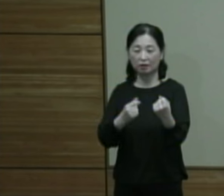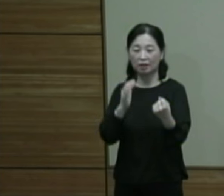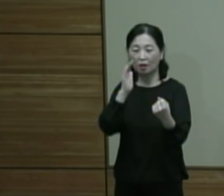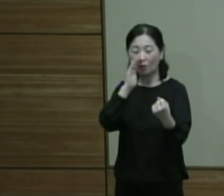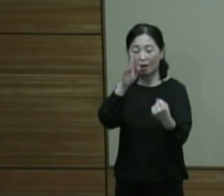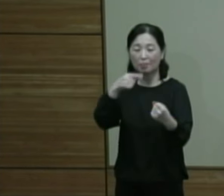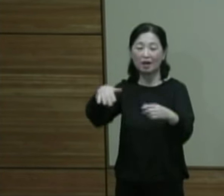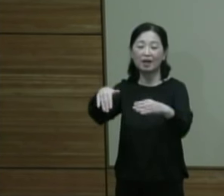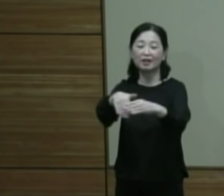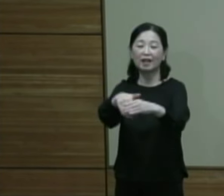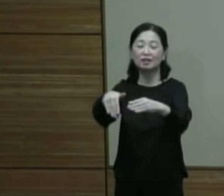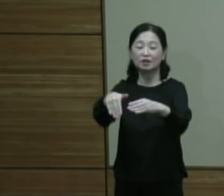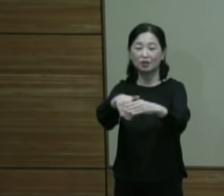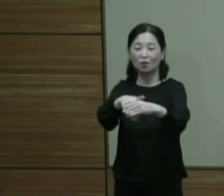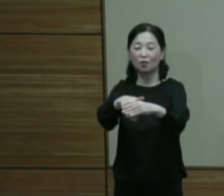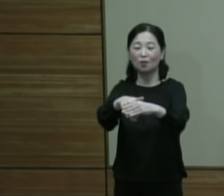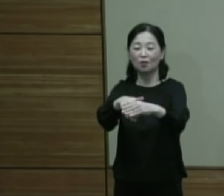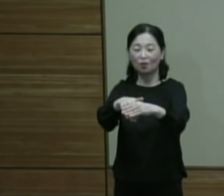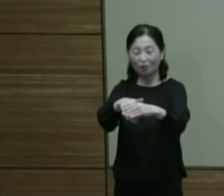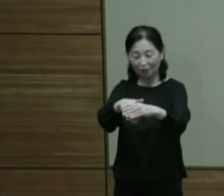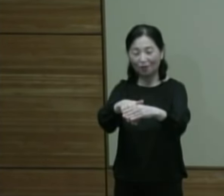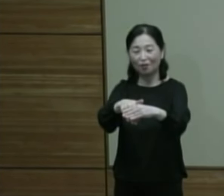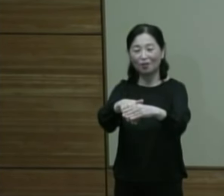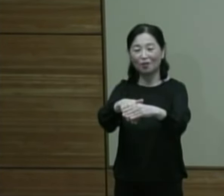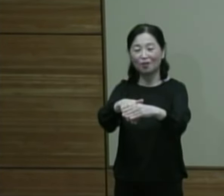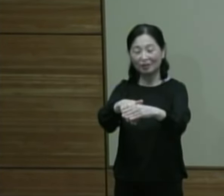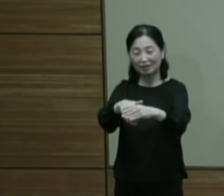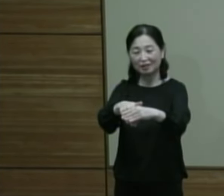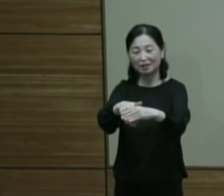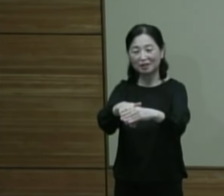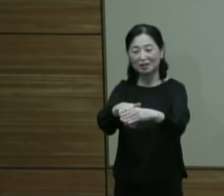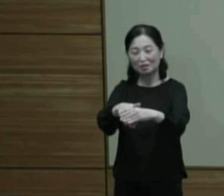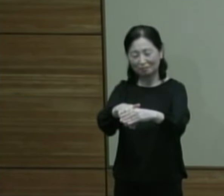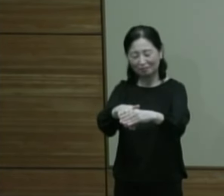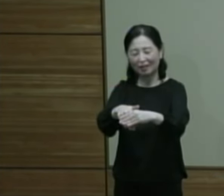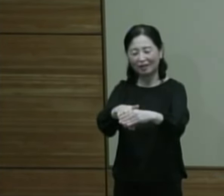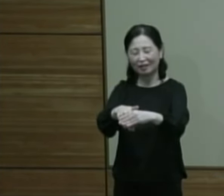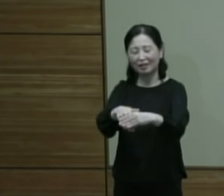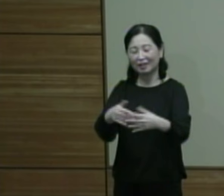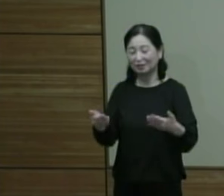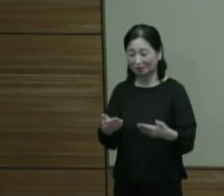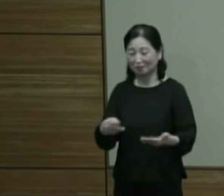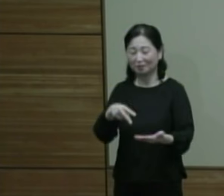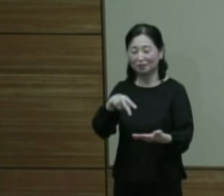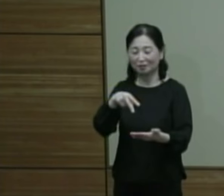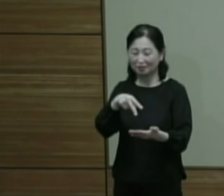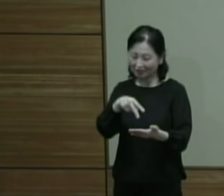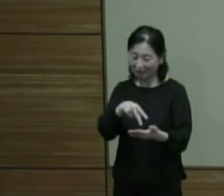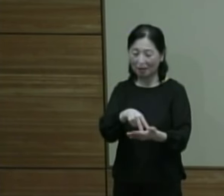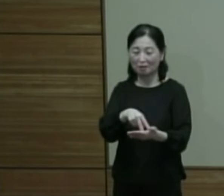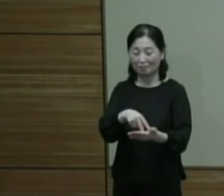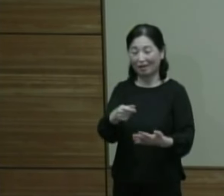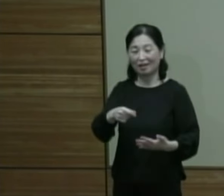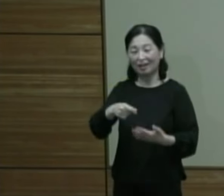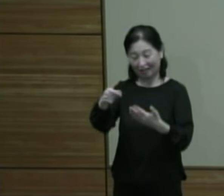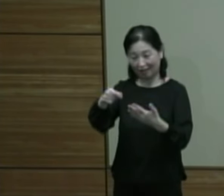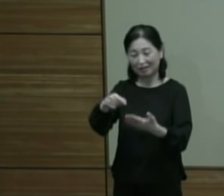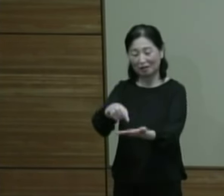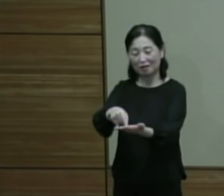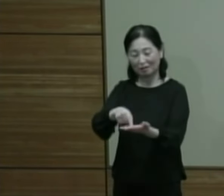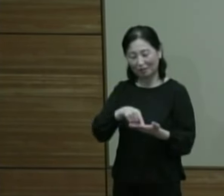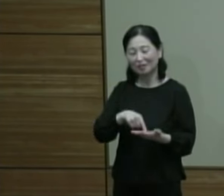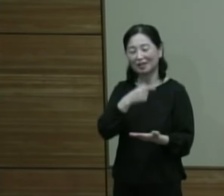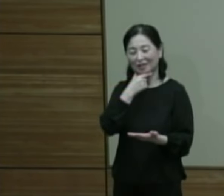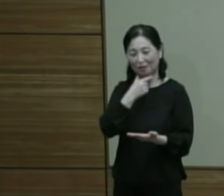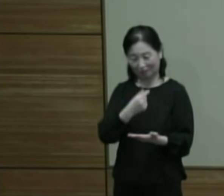庁を応募していただければ、ペーパーテストのない枠もありますので、この学生さんたちの何人かが和歌山県庁を希望